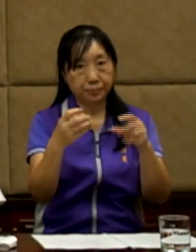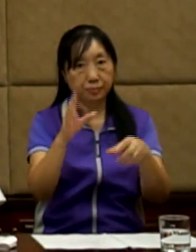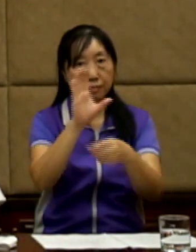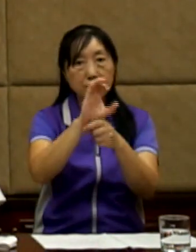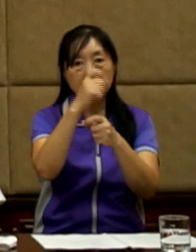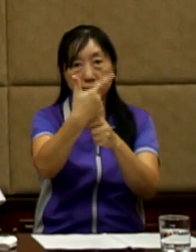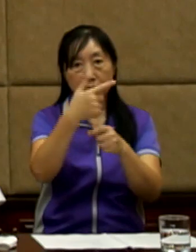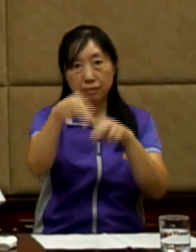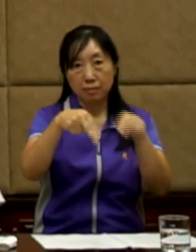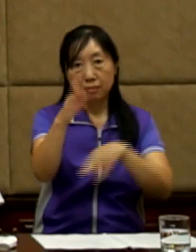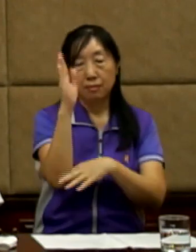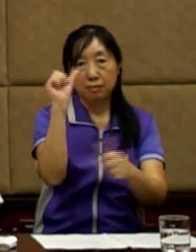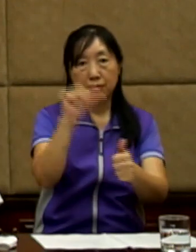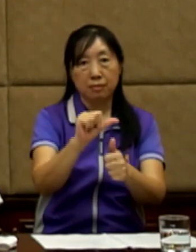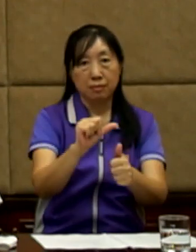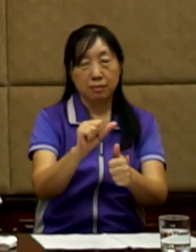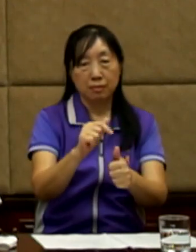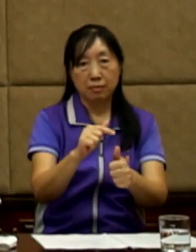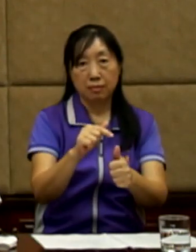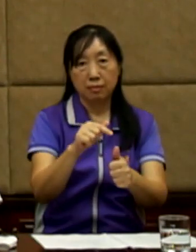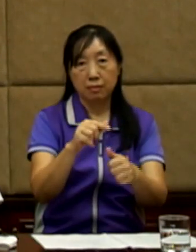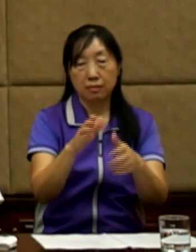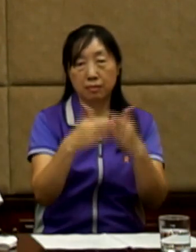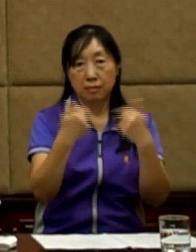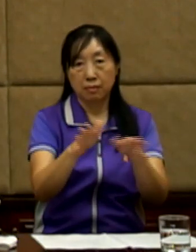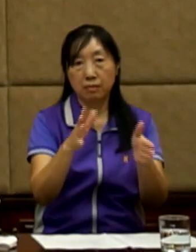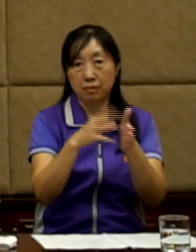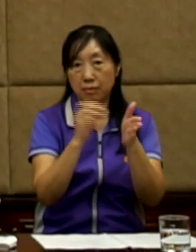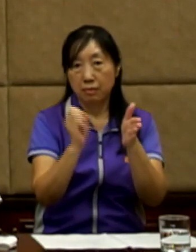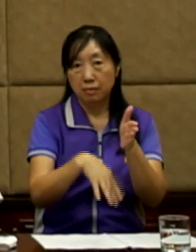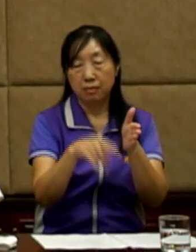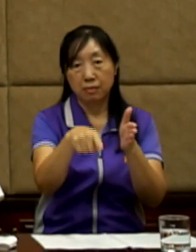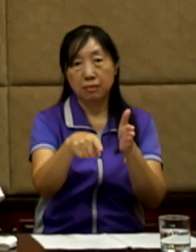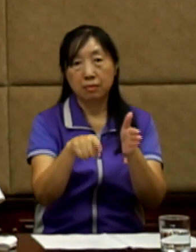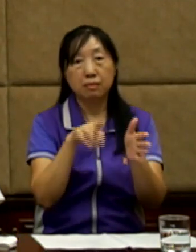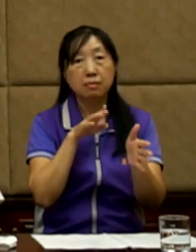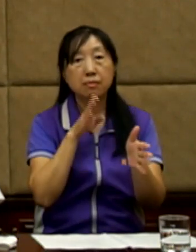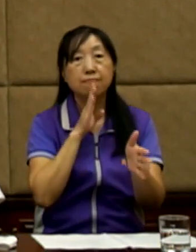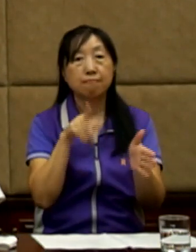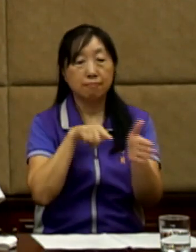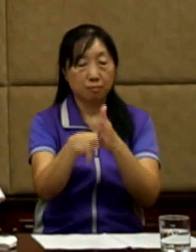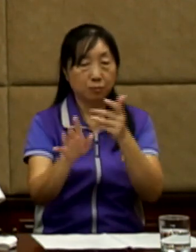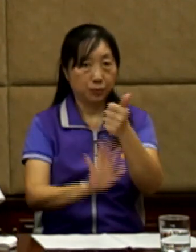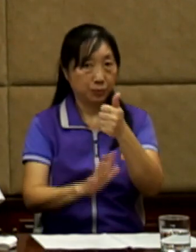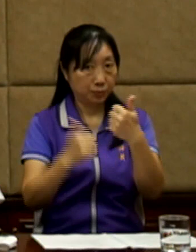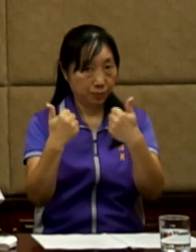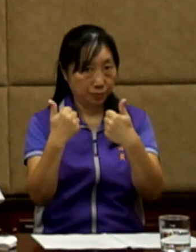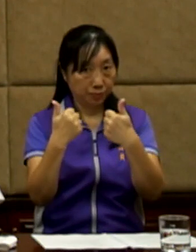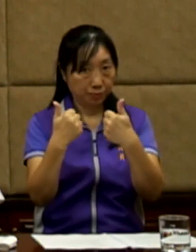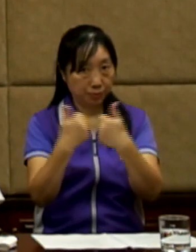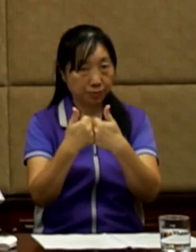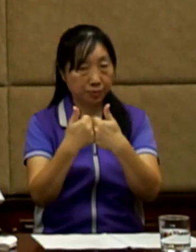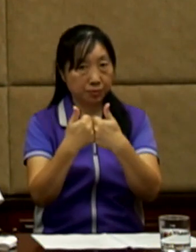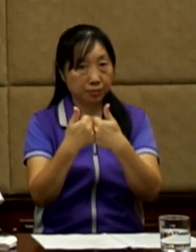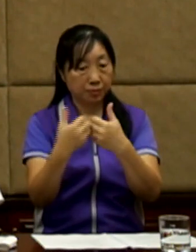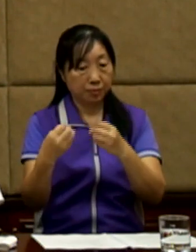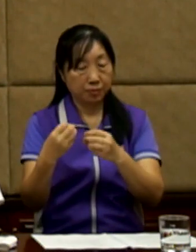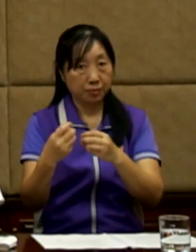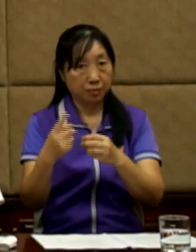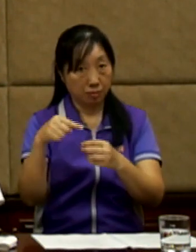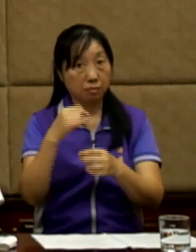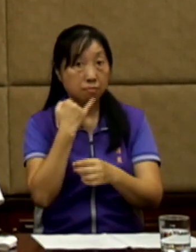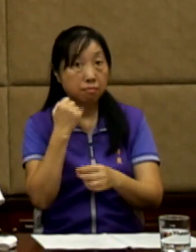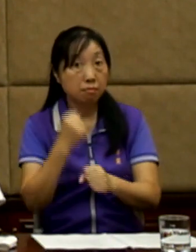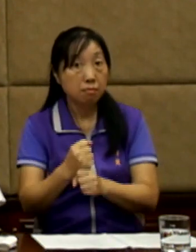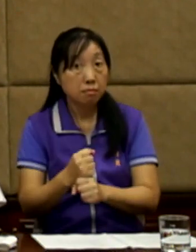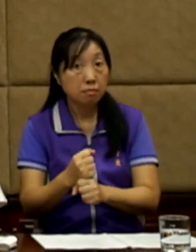行政处分，是不是要撤销这件事情？我们到时候是直接委员会这边开会讨论就可以，还是说我们